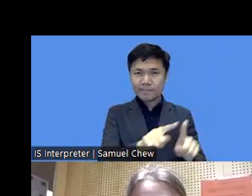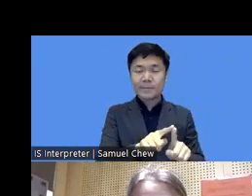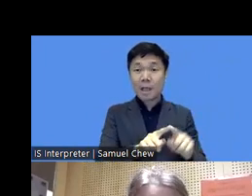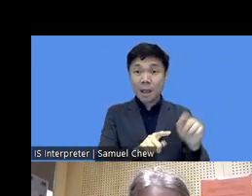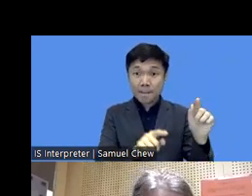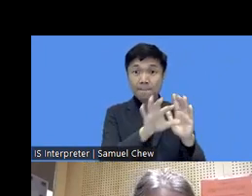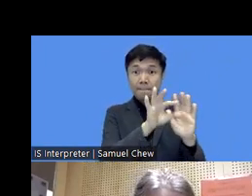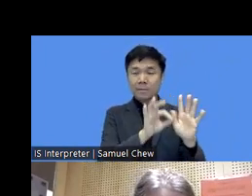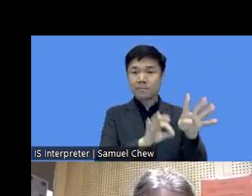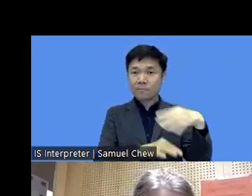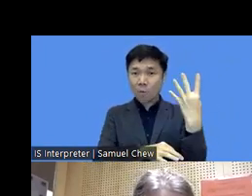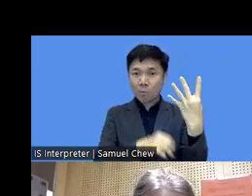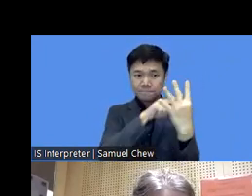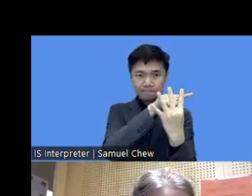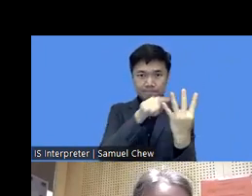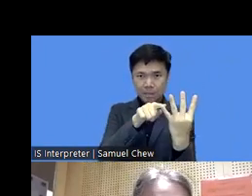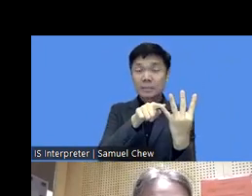clave, los que son